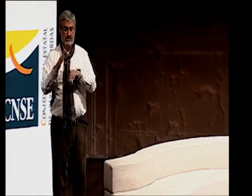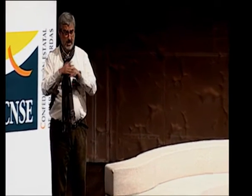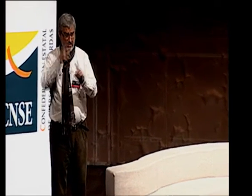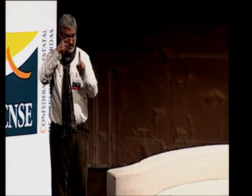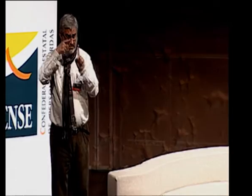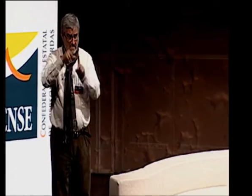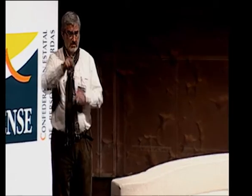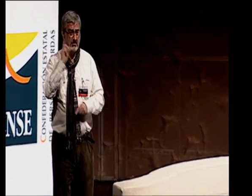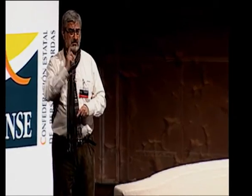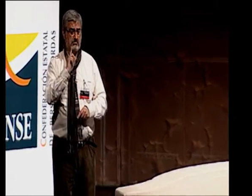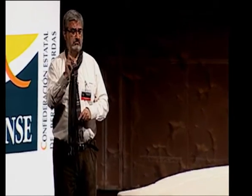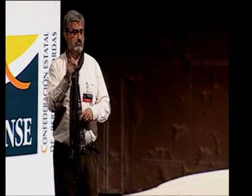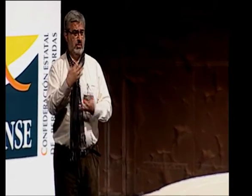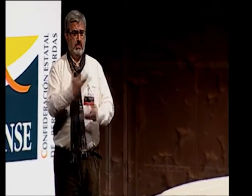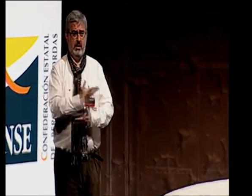que